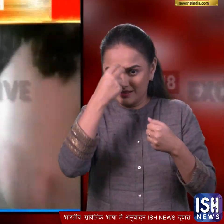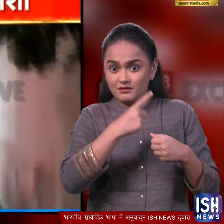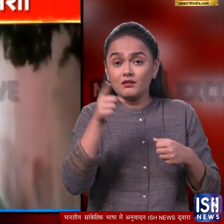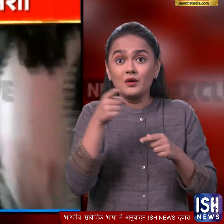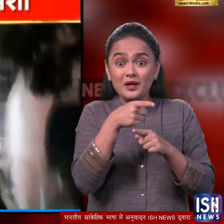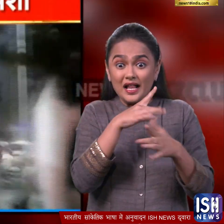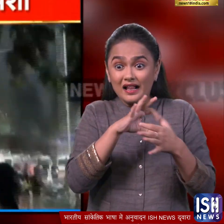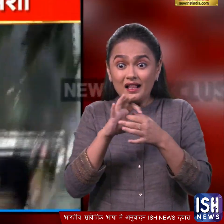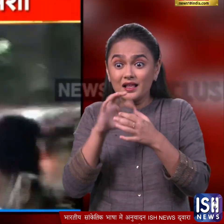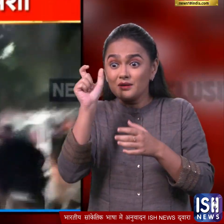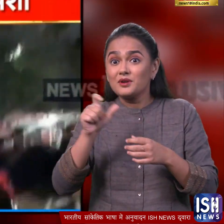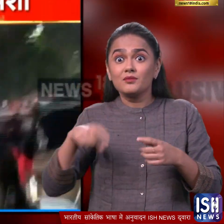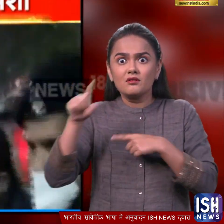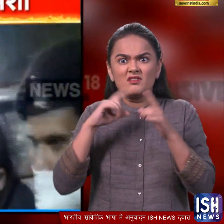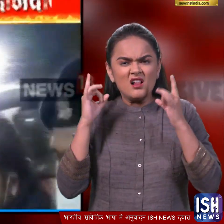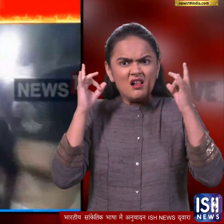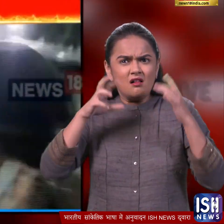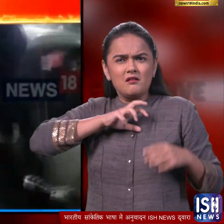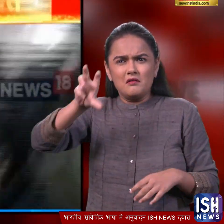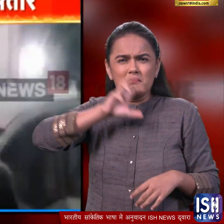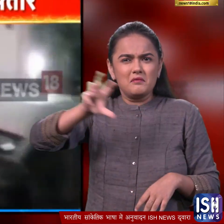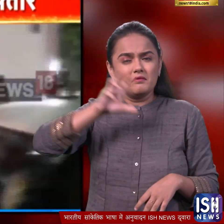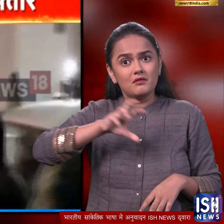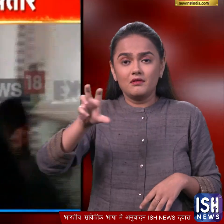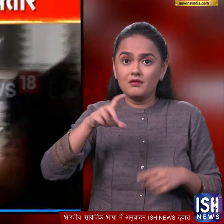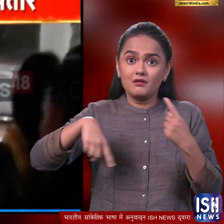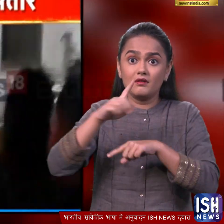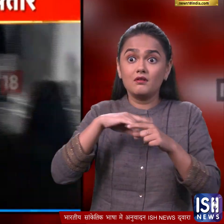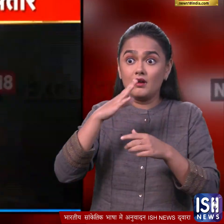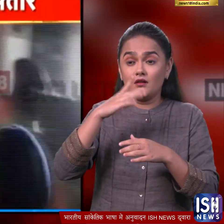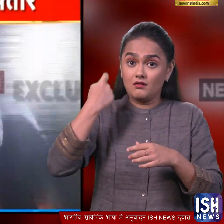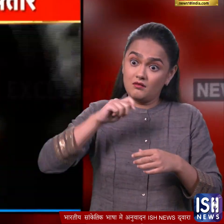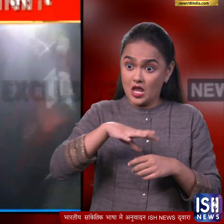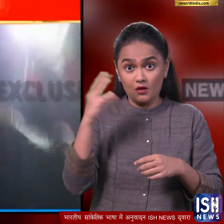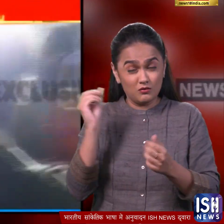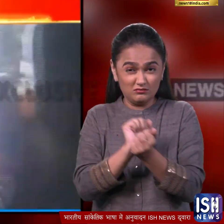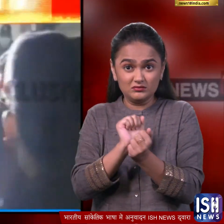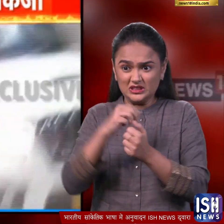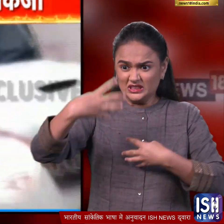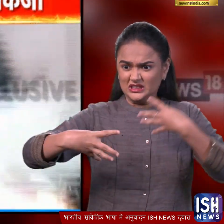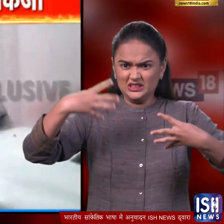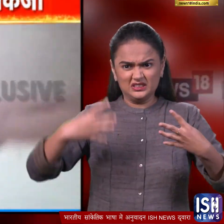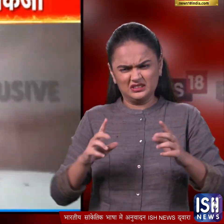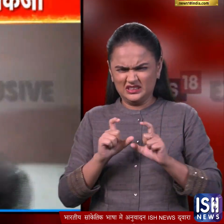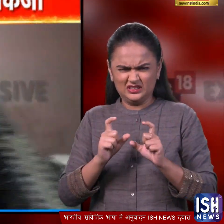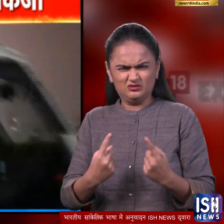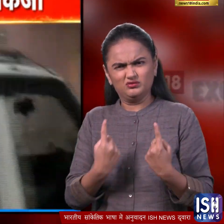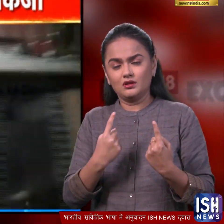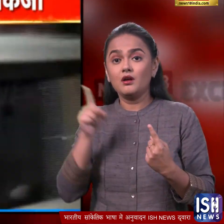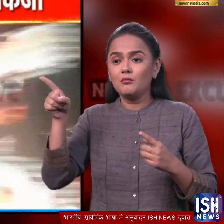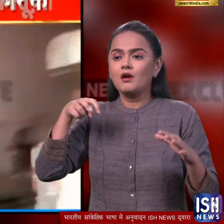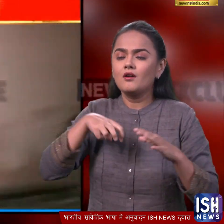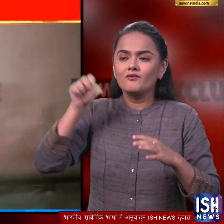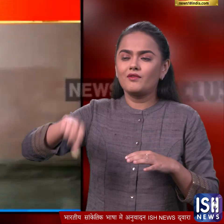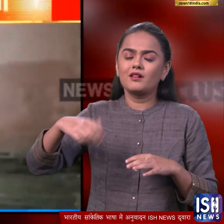वहां उनके समर्थन में जुटे लोग शोर करने लगे। अदालत के बाहर कड़ी सुरक्षा थी। दोनों तरफ बैरिकेडिंग थी, इसी वजह से वो आगे